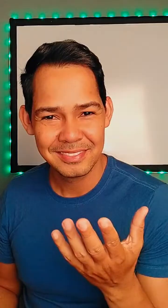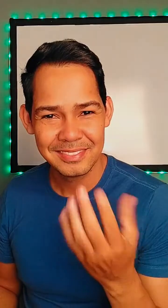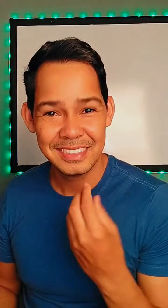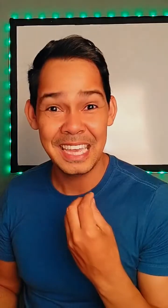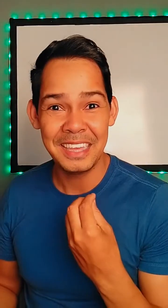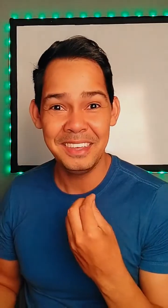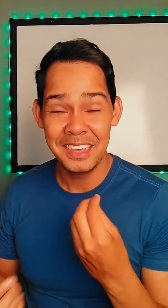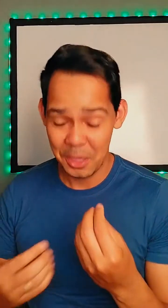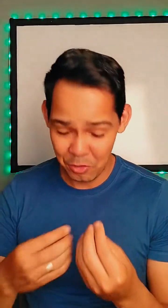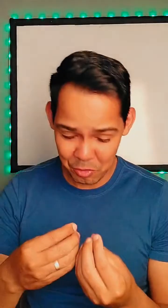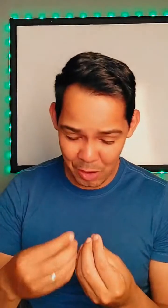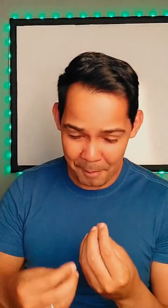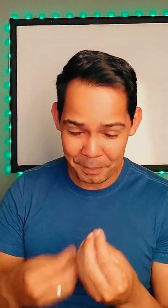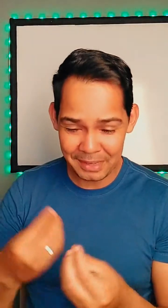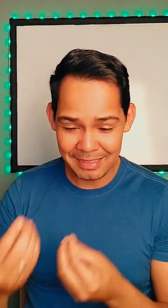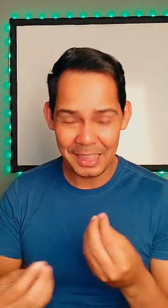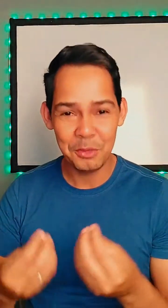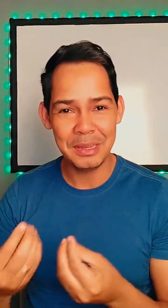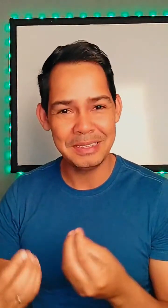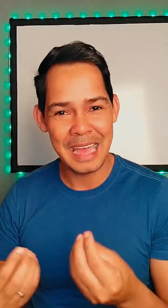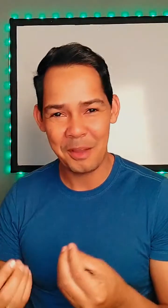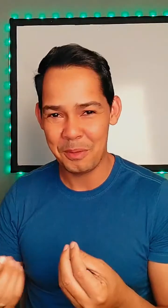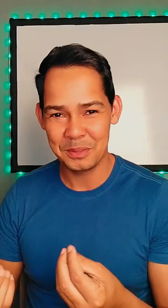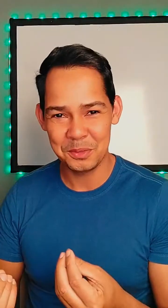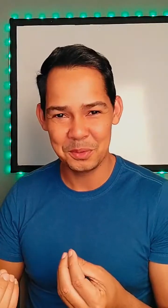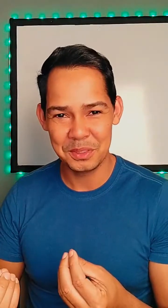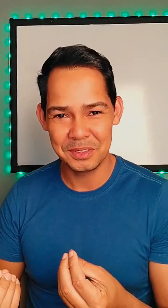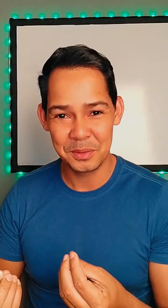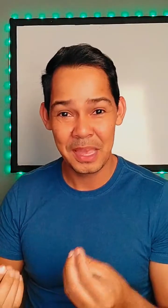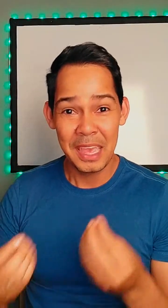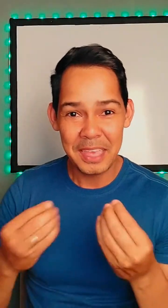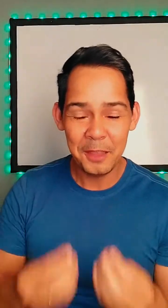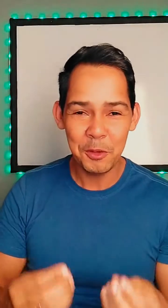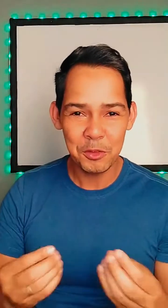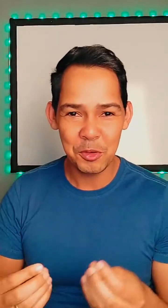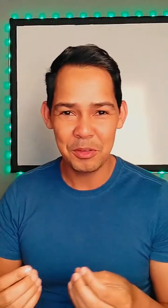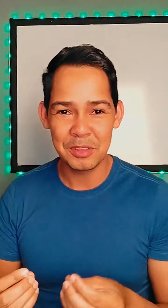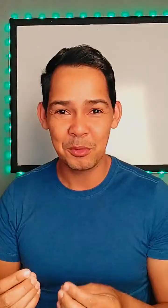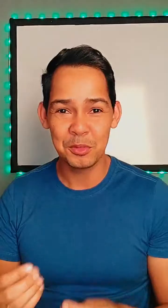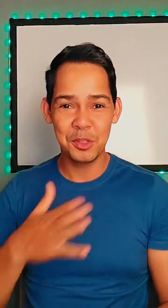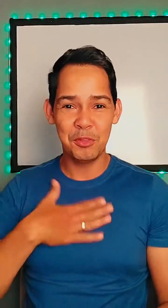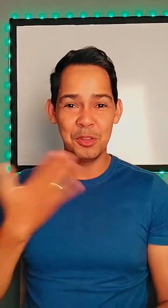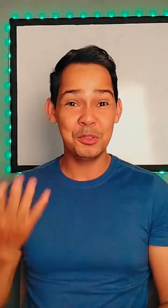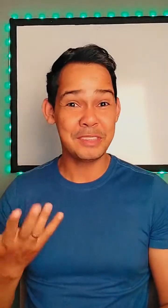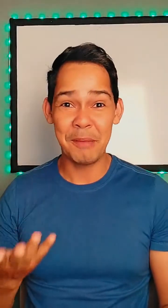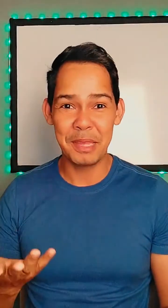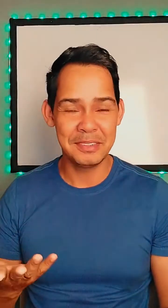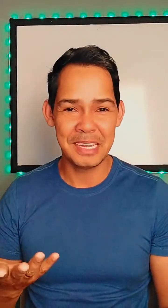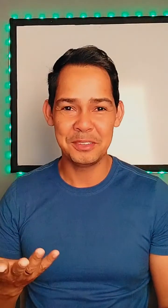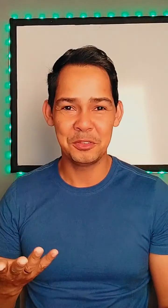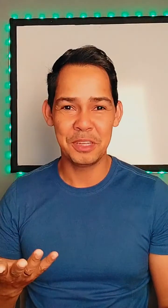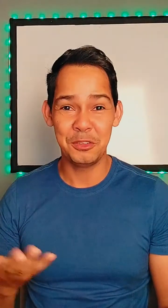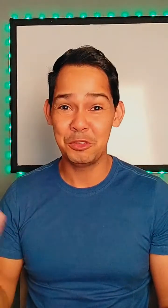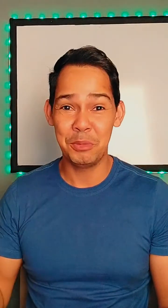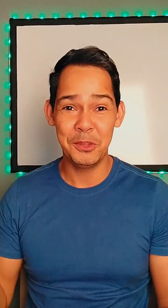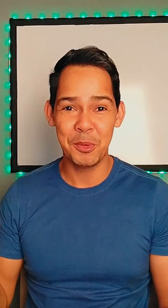E aí eu vou aprendendo a lidar com essas coisas. E aí quando eu vou conversar com o surdo, eu não vou assustar porque ele sinaliza diferente de mim e do meu